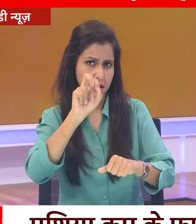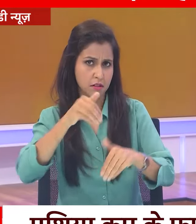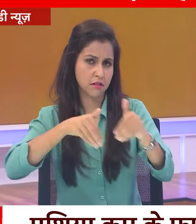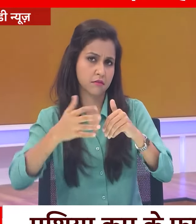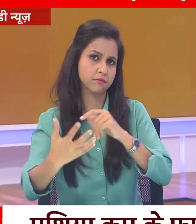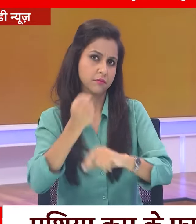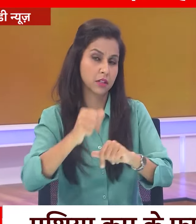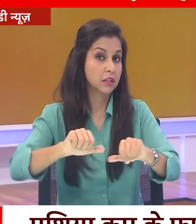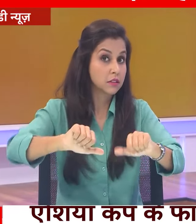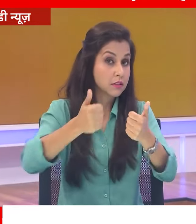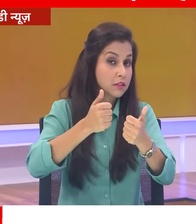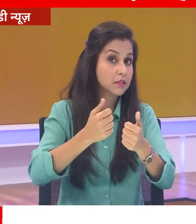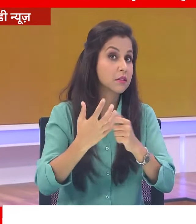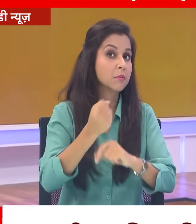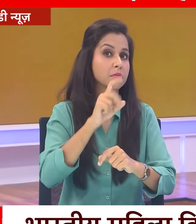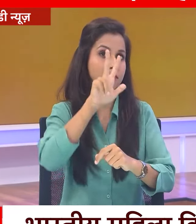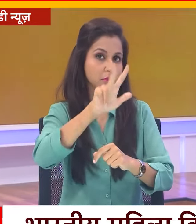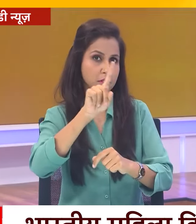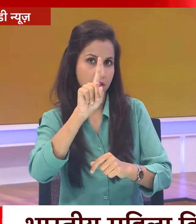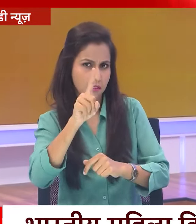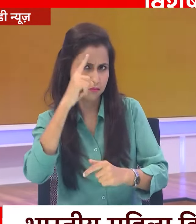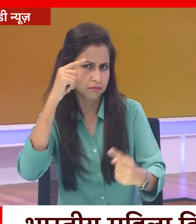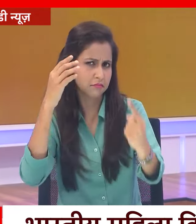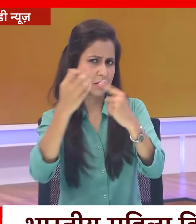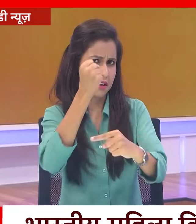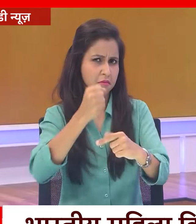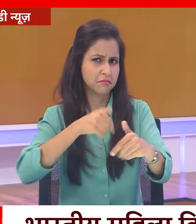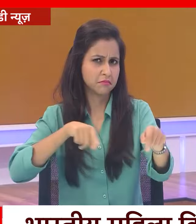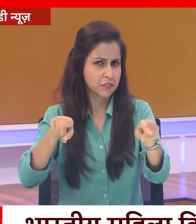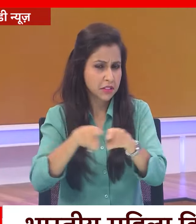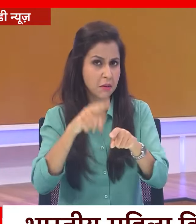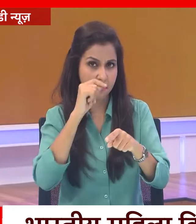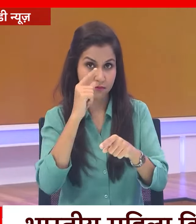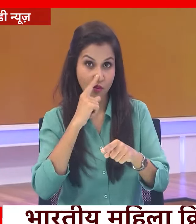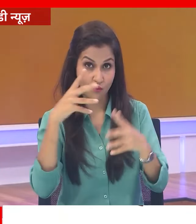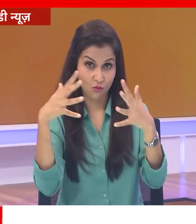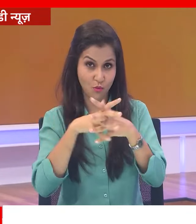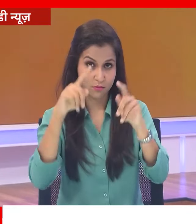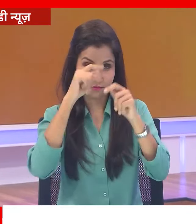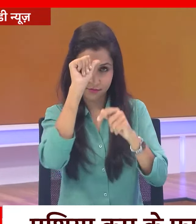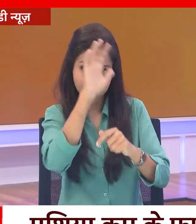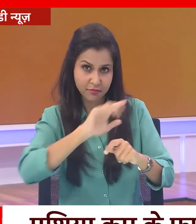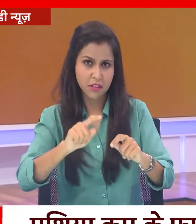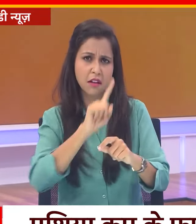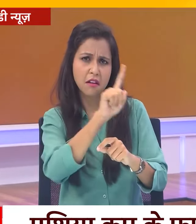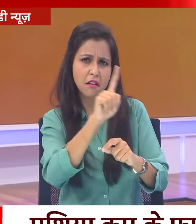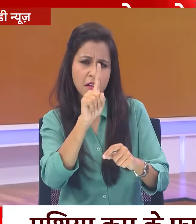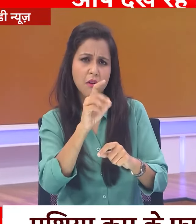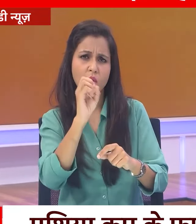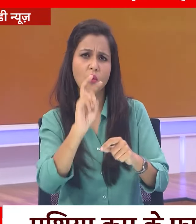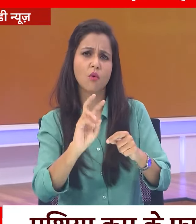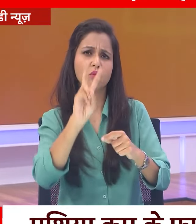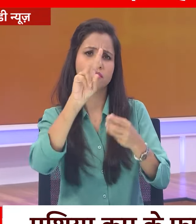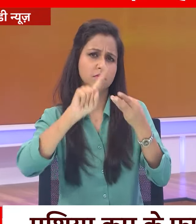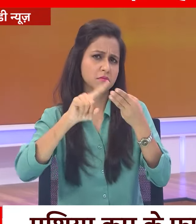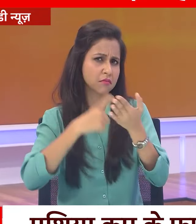किया। जीत के लिए मिले 81 रन के लक्ष्य का पीछा करने उतरी भारतीय टीम ने 11वें ओवर में ही